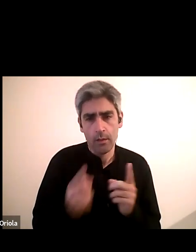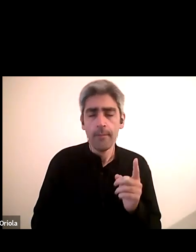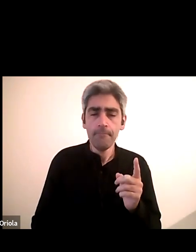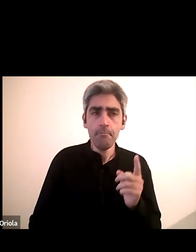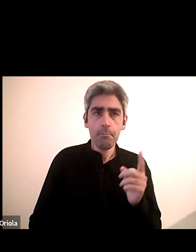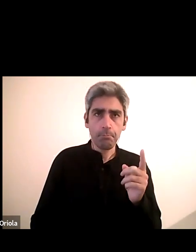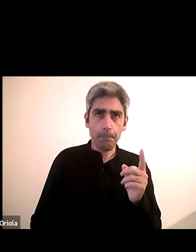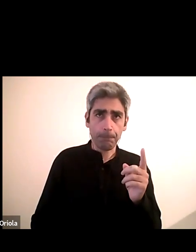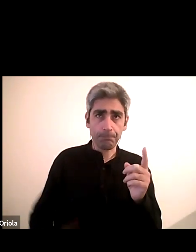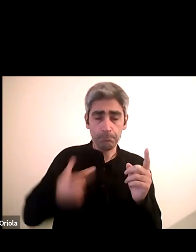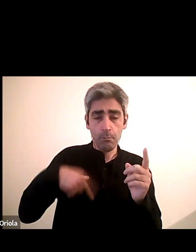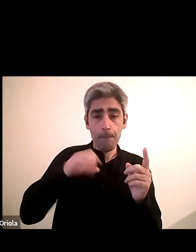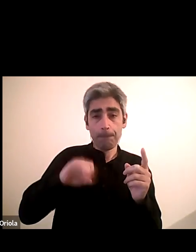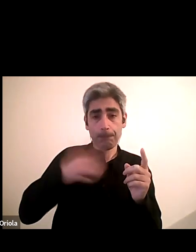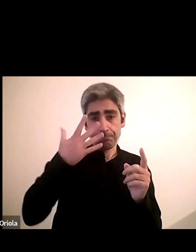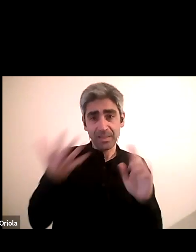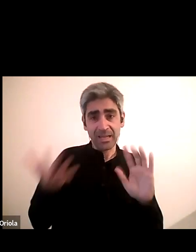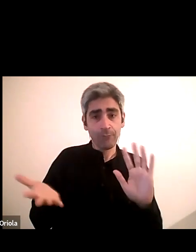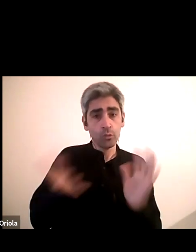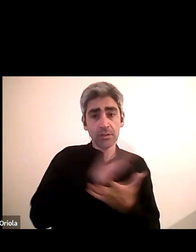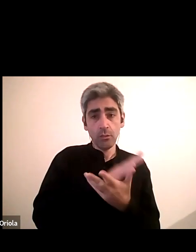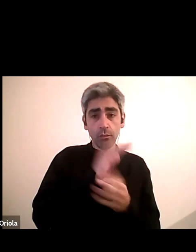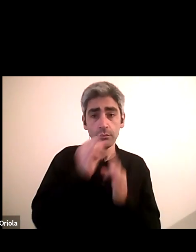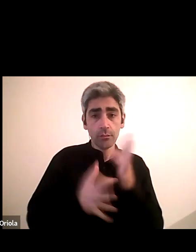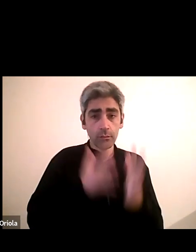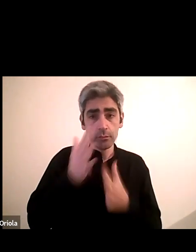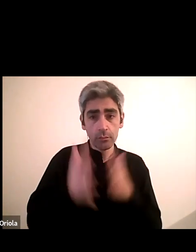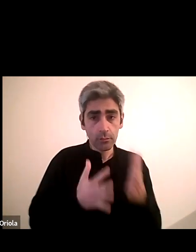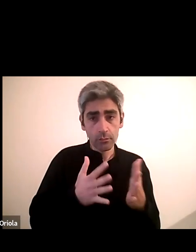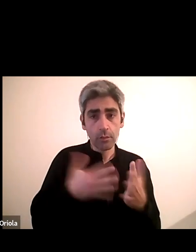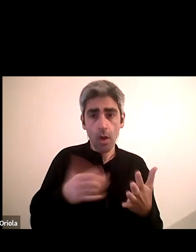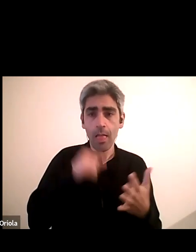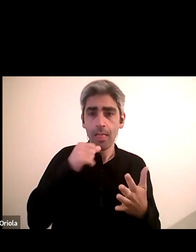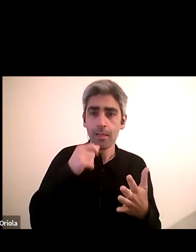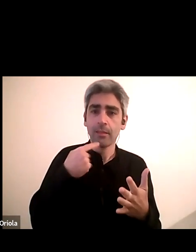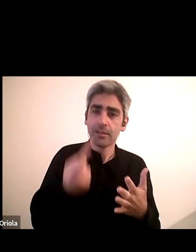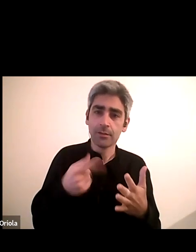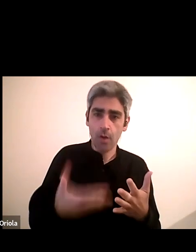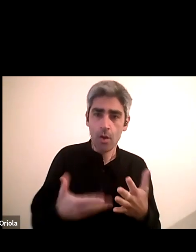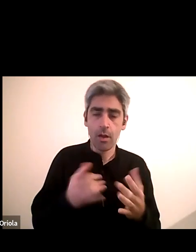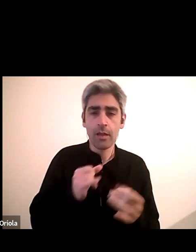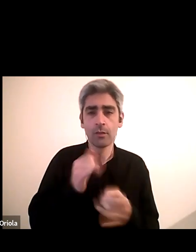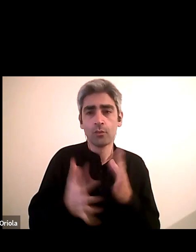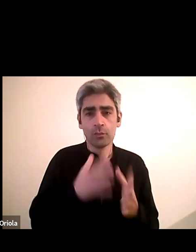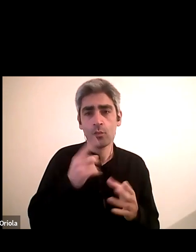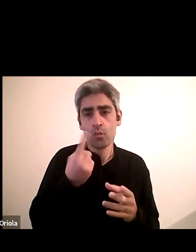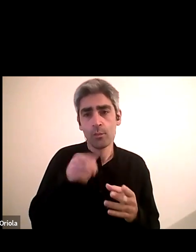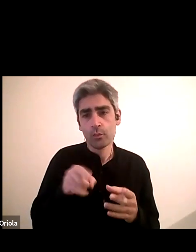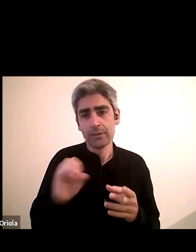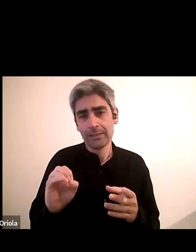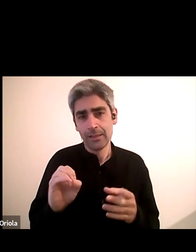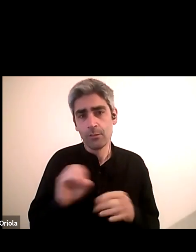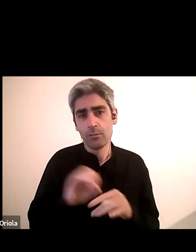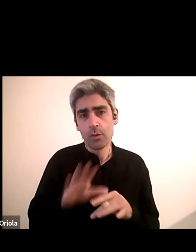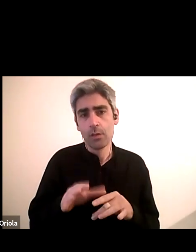nós na primeira Revolução Industrial, que agora muito frequentemente se designa de indústria 1.0, por causa da